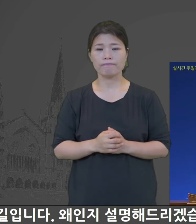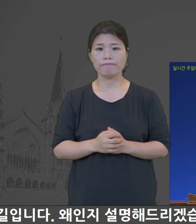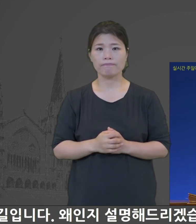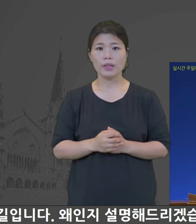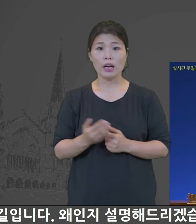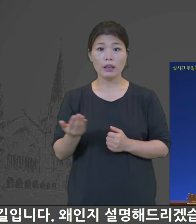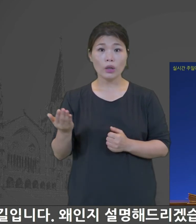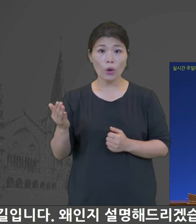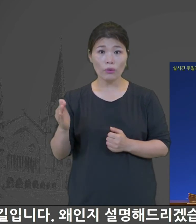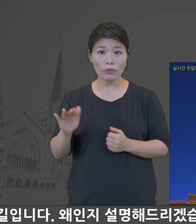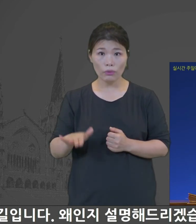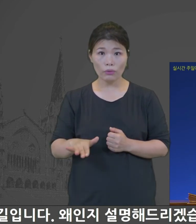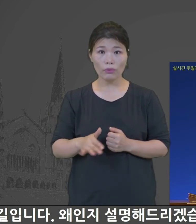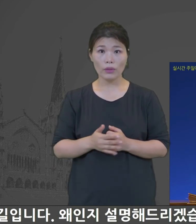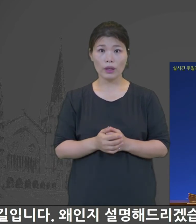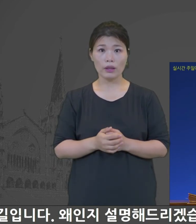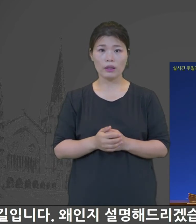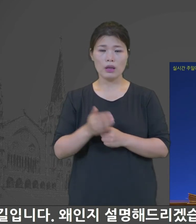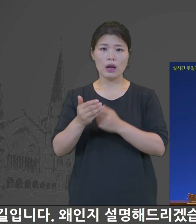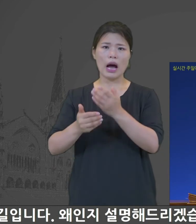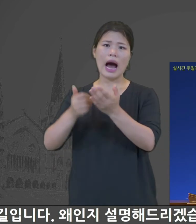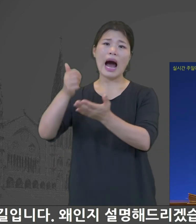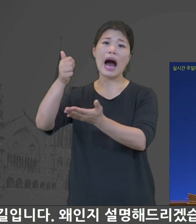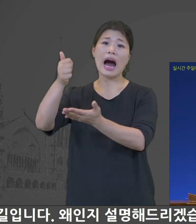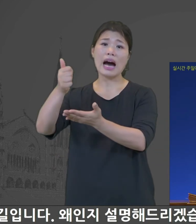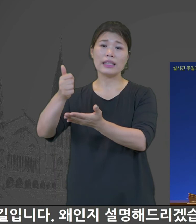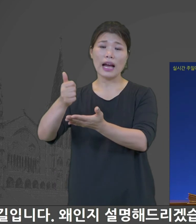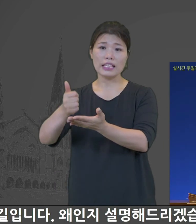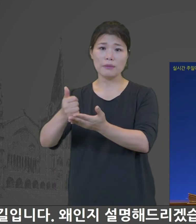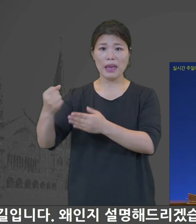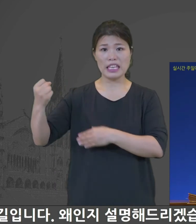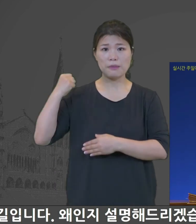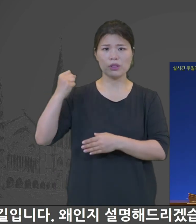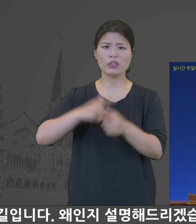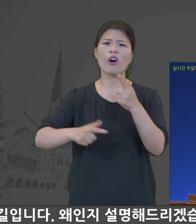근데 하나님의 힘은 그보다 더 세다는 거예요.